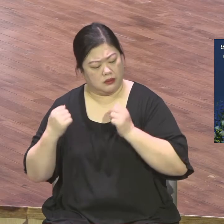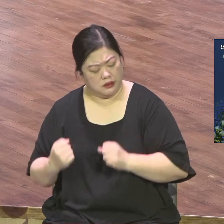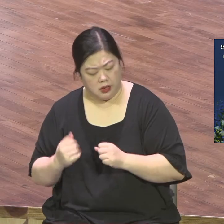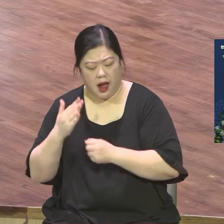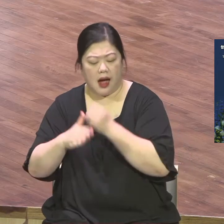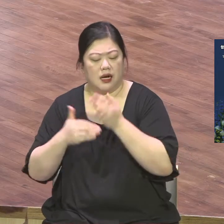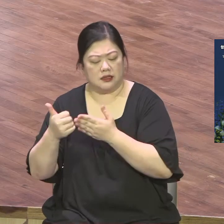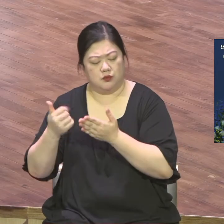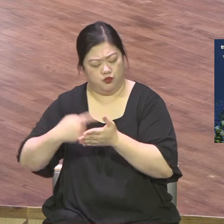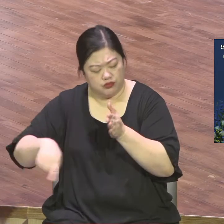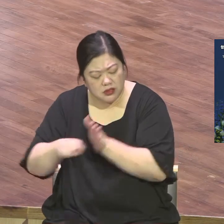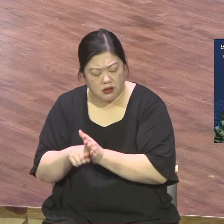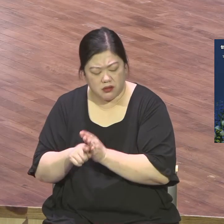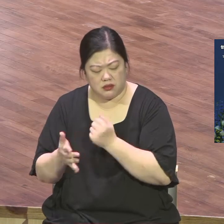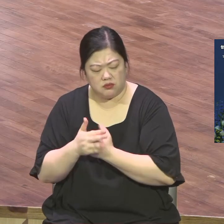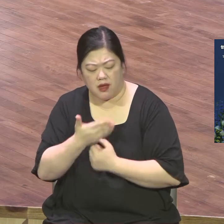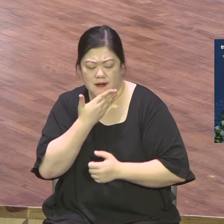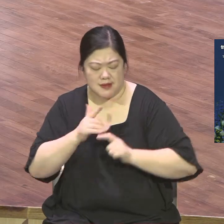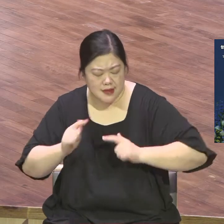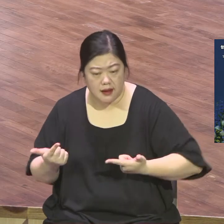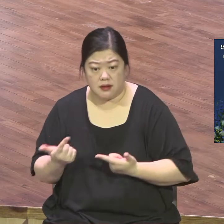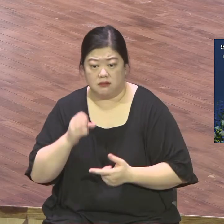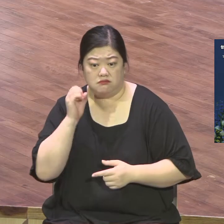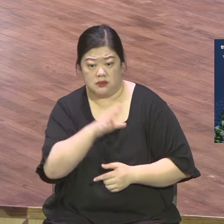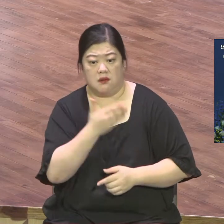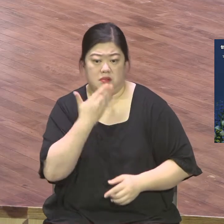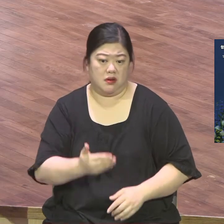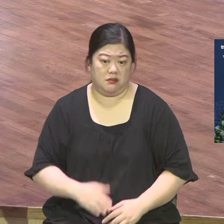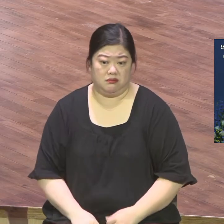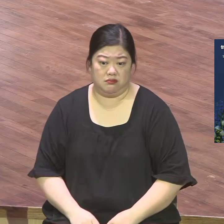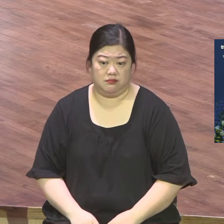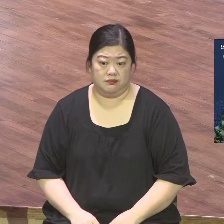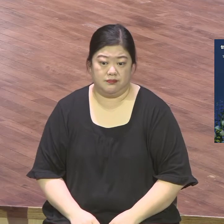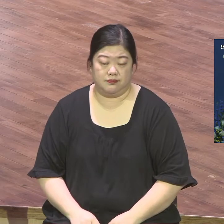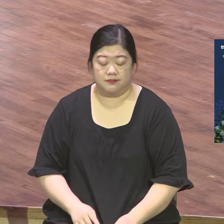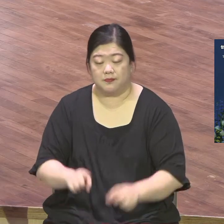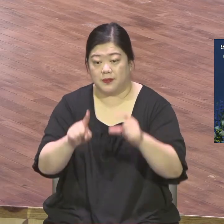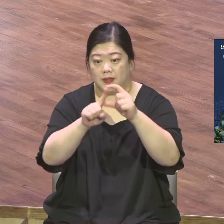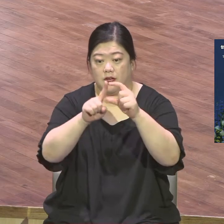삶을 사니까. 그리고 권속이란 말은요, 헬라말로